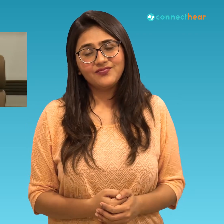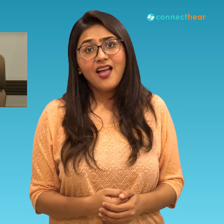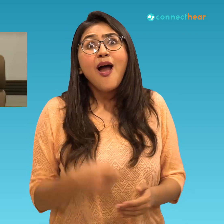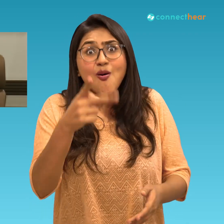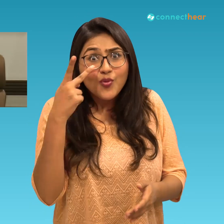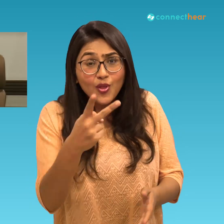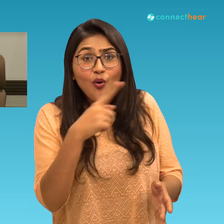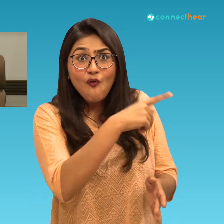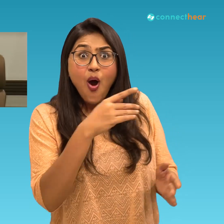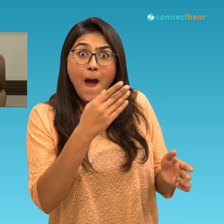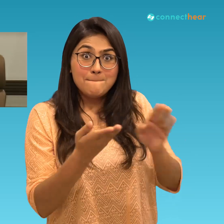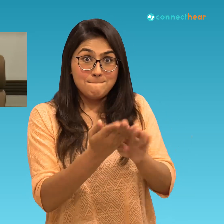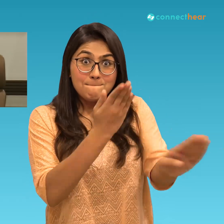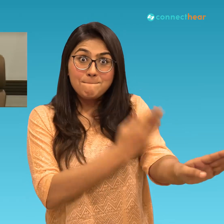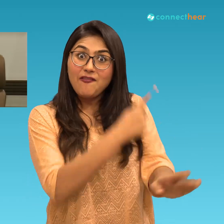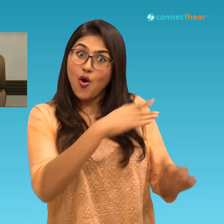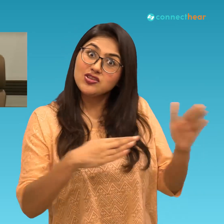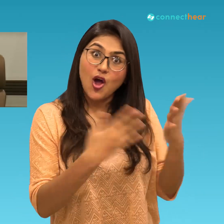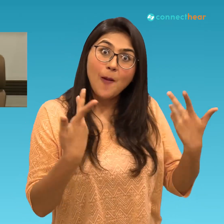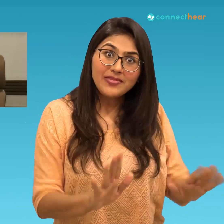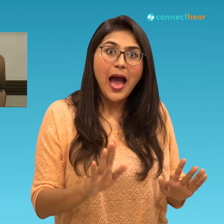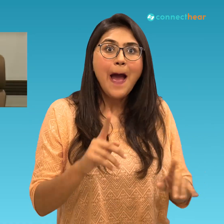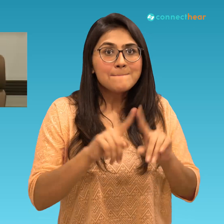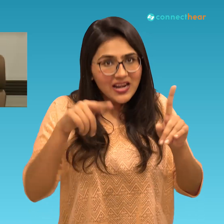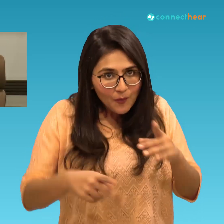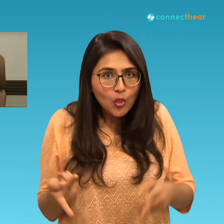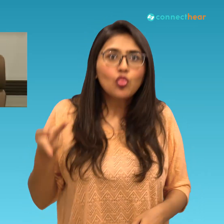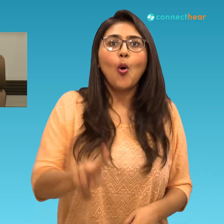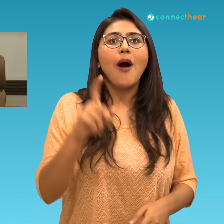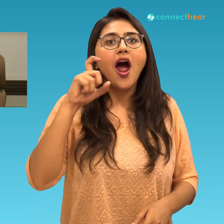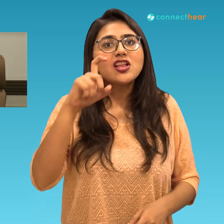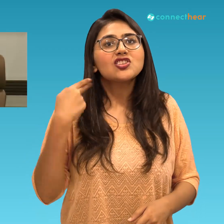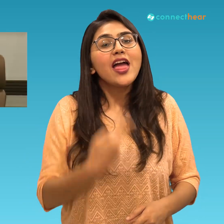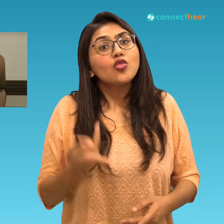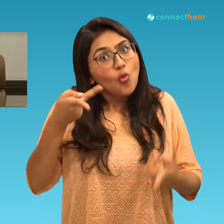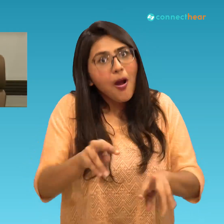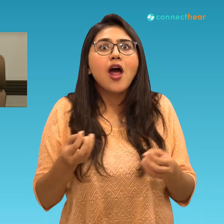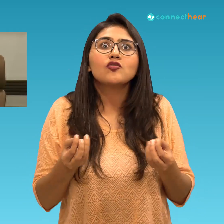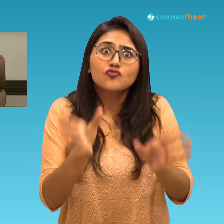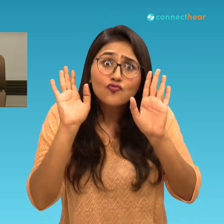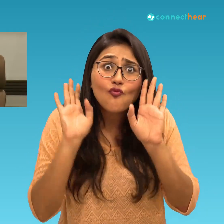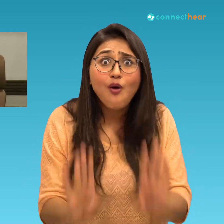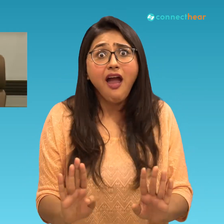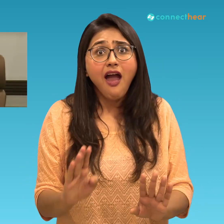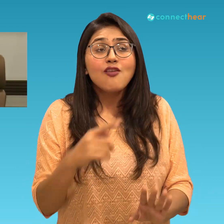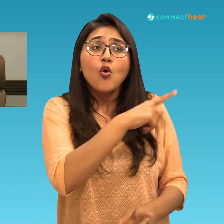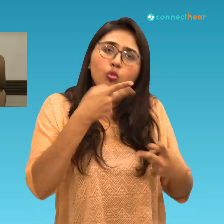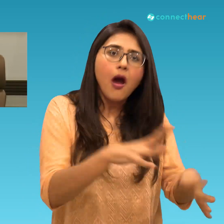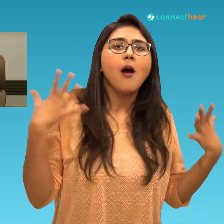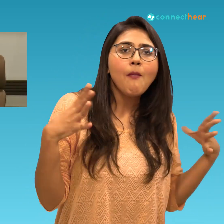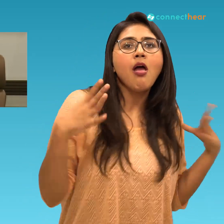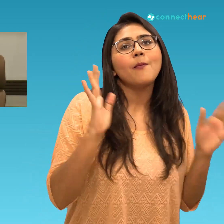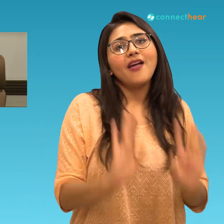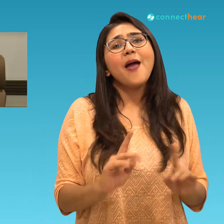वहाँ केसेस सामने आ रहे हैं और उन लोगों ने दोबारा उस पर काम करना शुरू कर दिया। मुझे ये भी अफसोस होता है